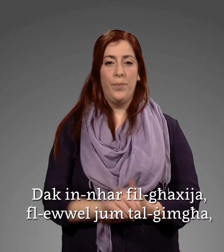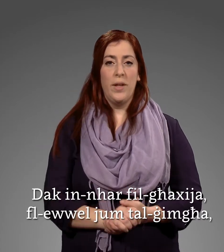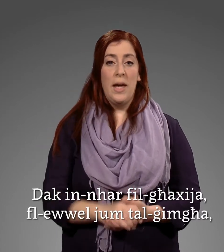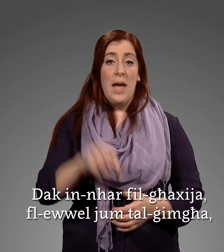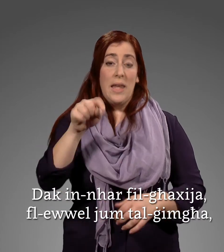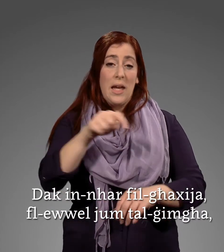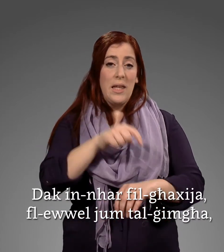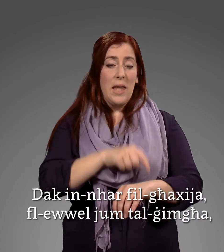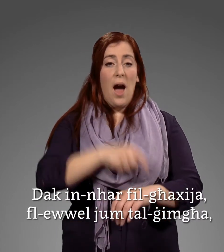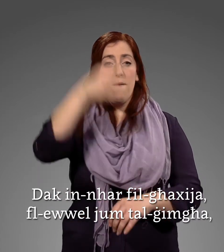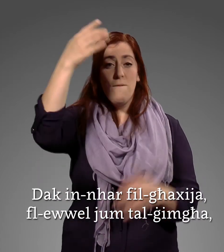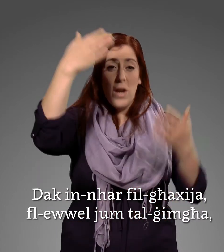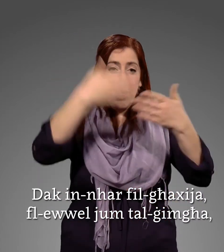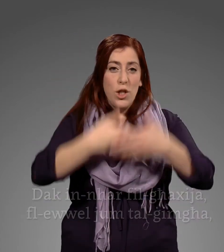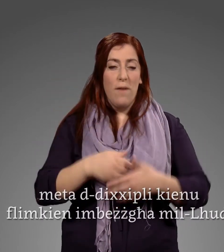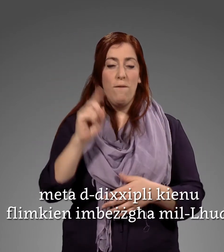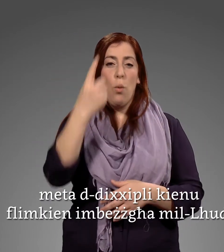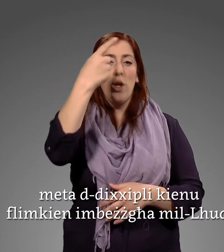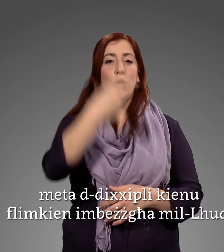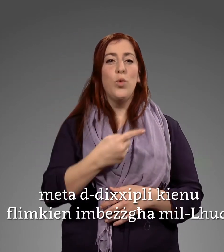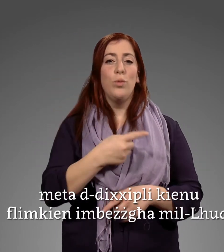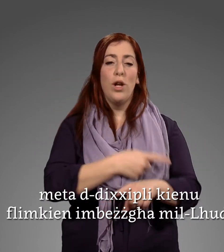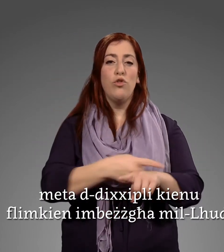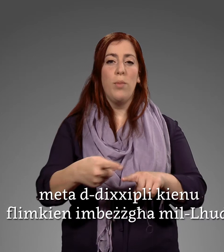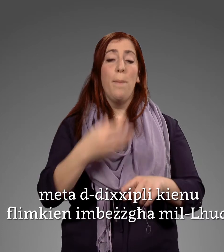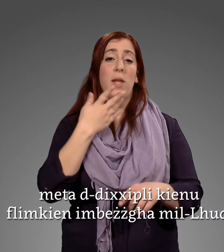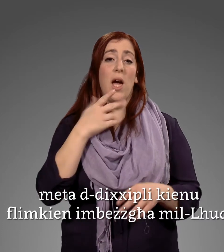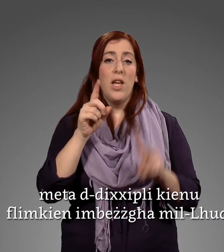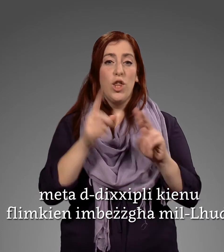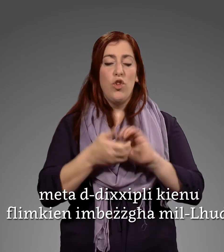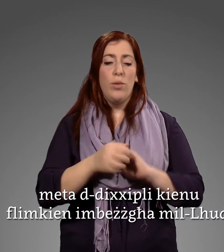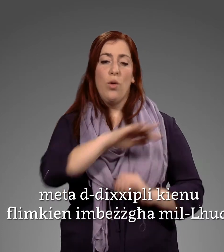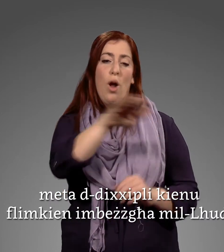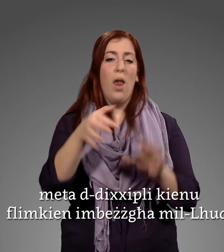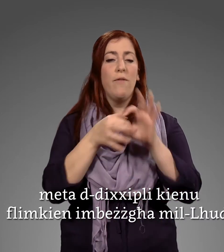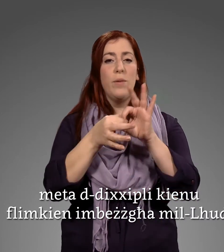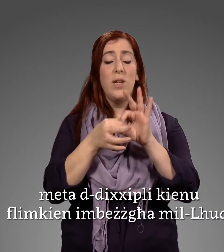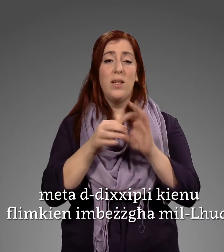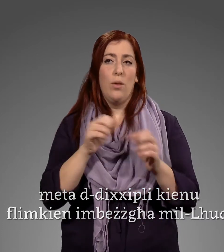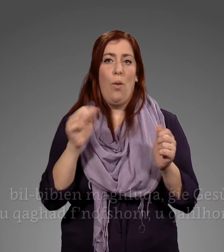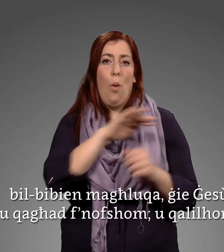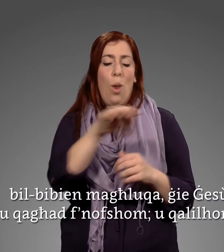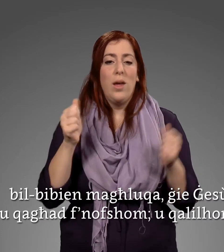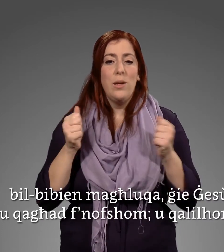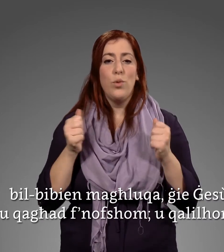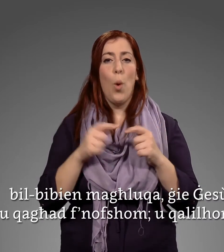Dakinhar fil-għaxija fl-ewwel jum tal-ġimgħa, meta d-dixxipli kienu flimkien imbeżża mill-lut bil-bibien